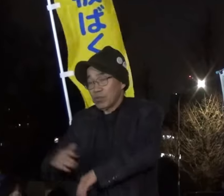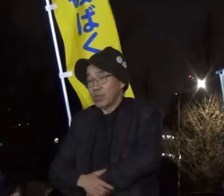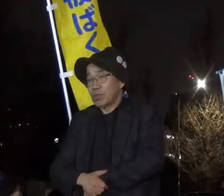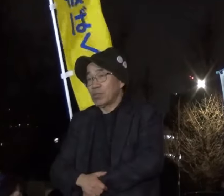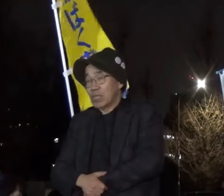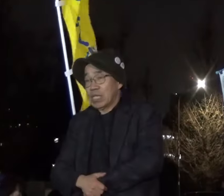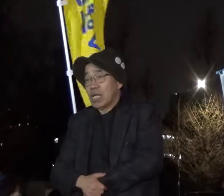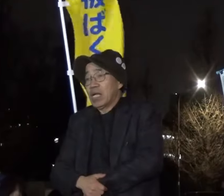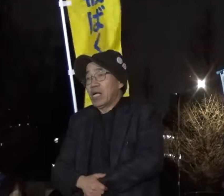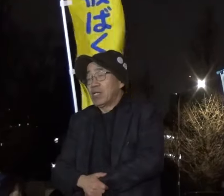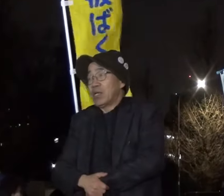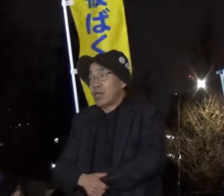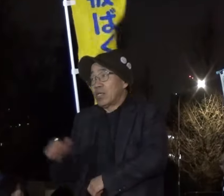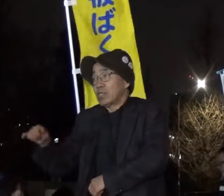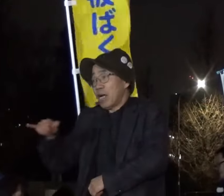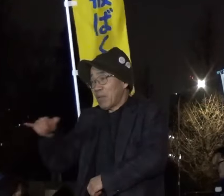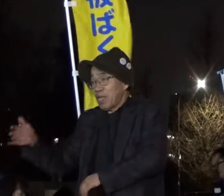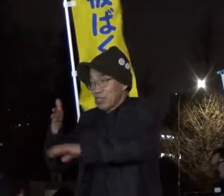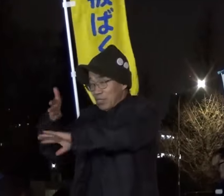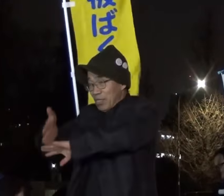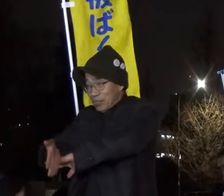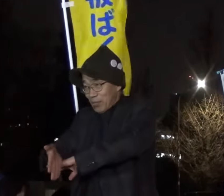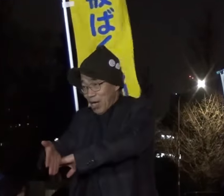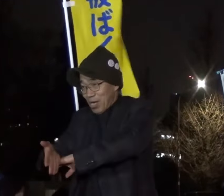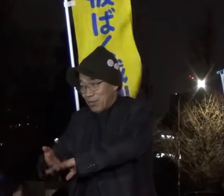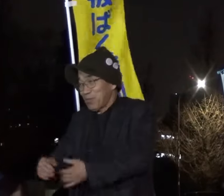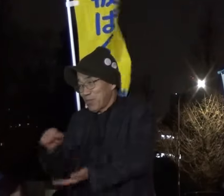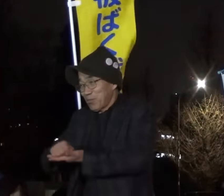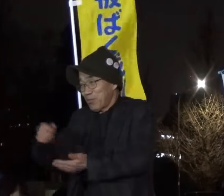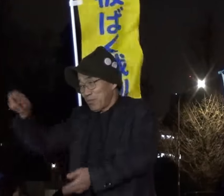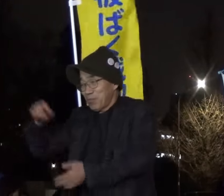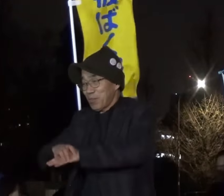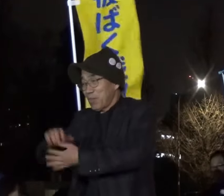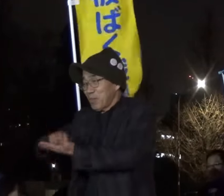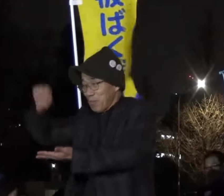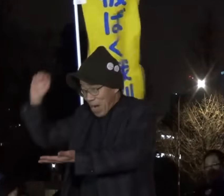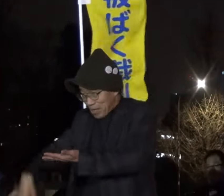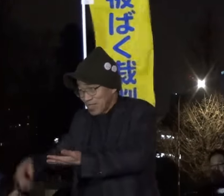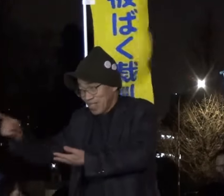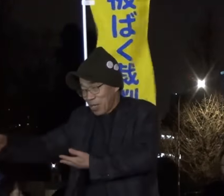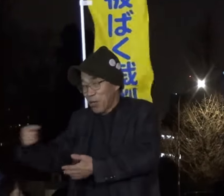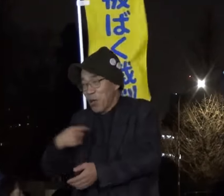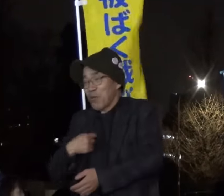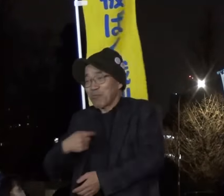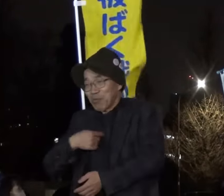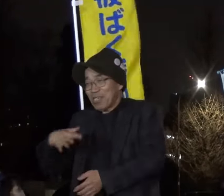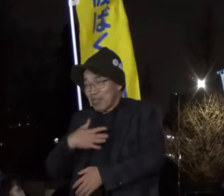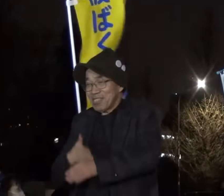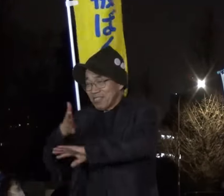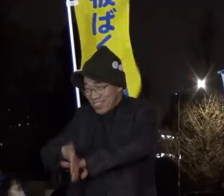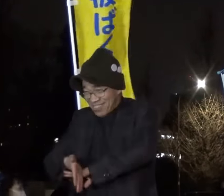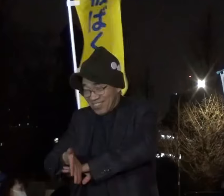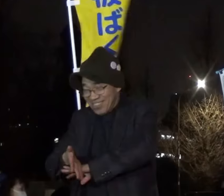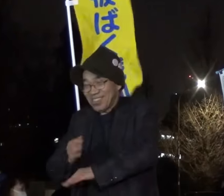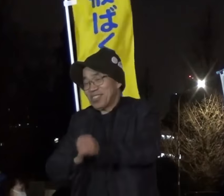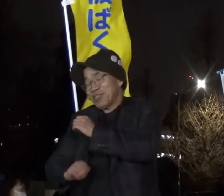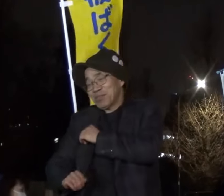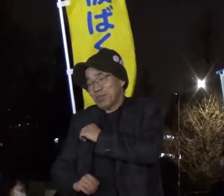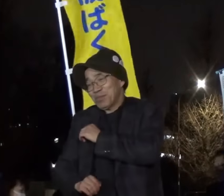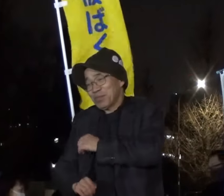安倍すぎるやつはとっとと下ろしてですね、我々すぎるぐらいのもう